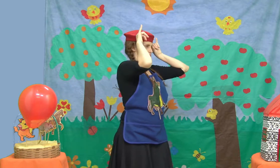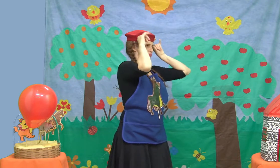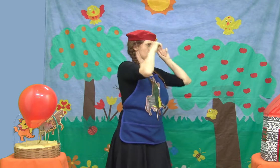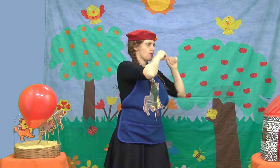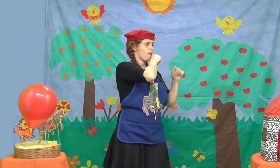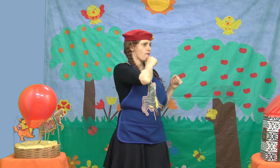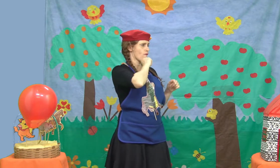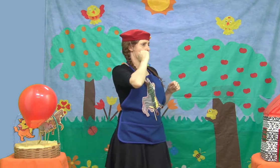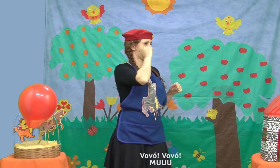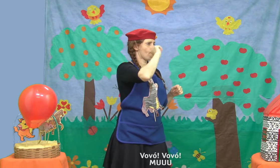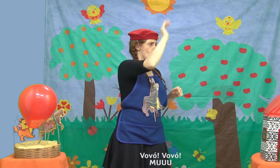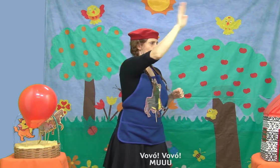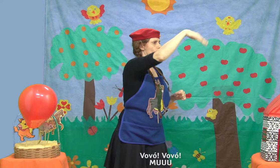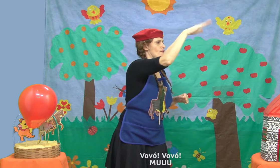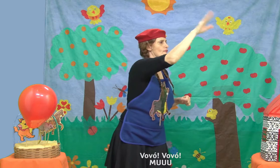o vôo